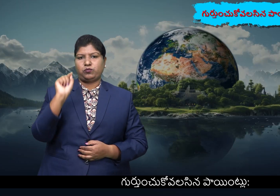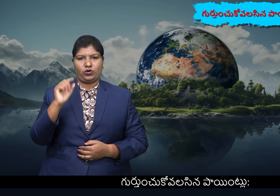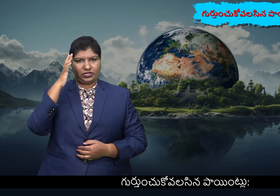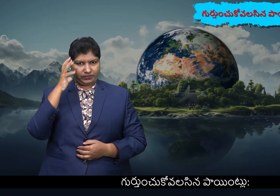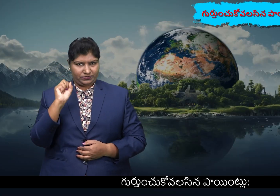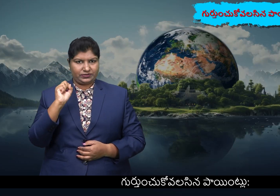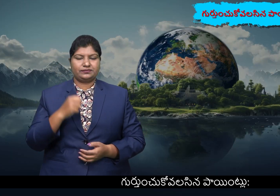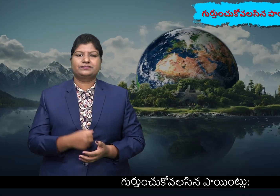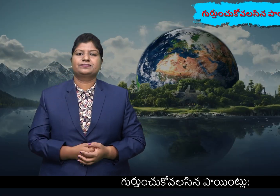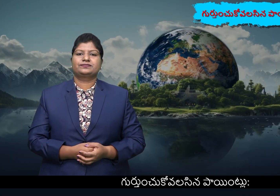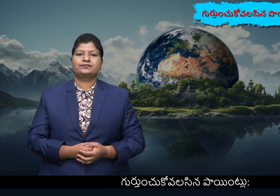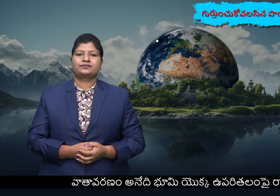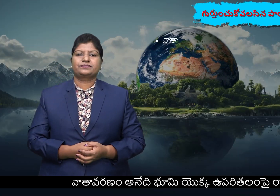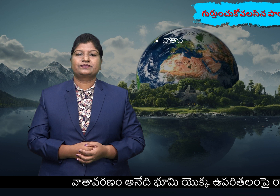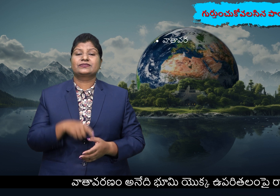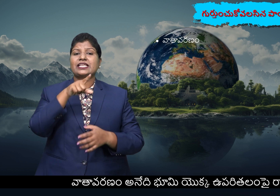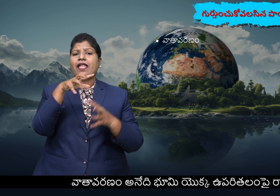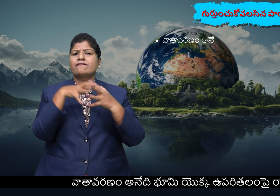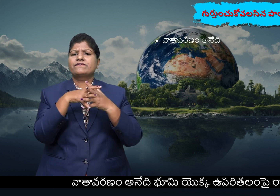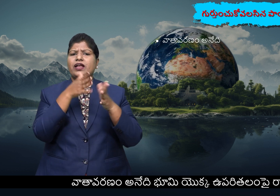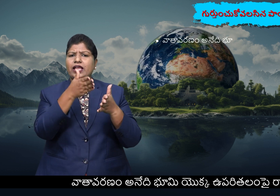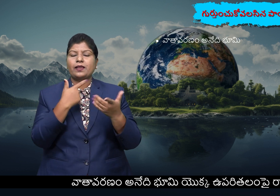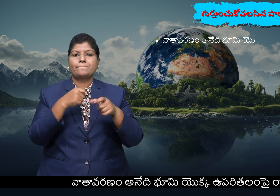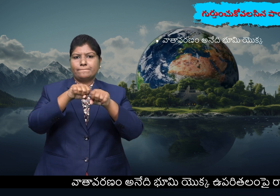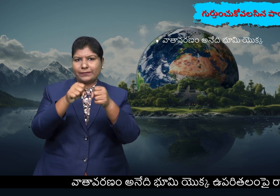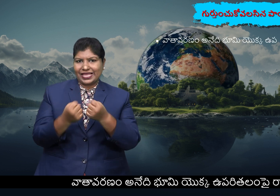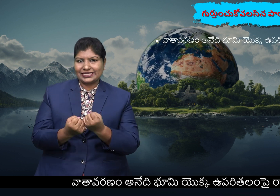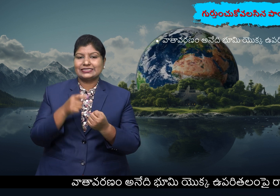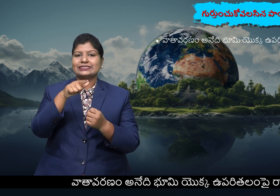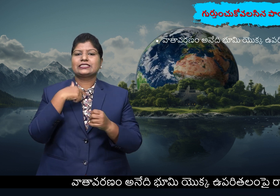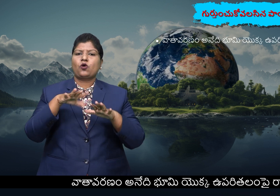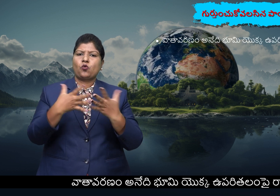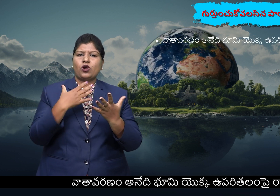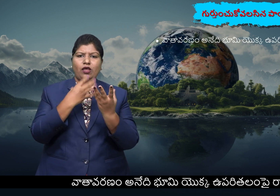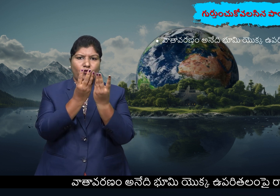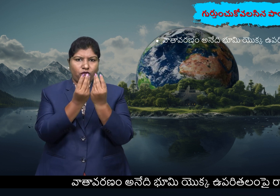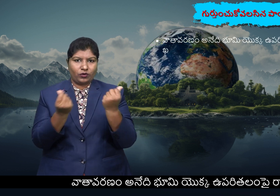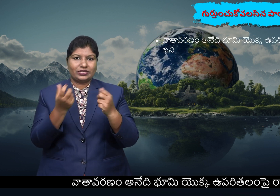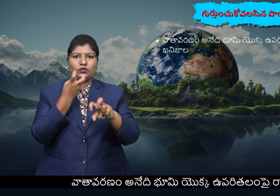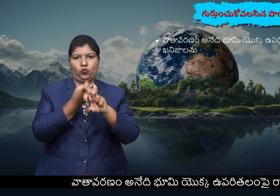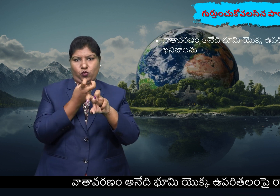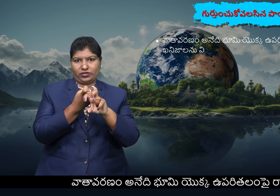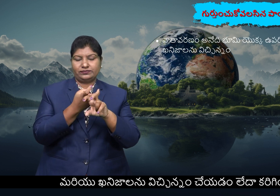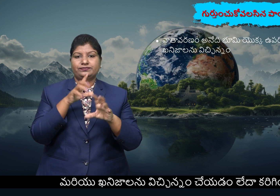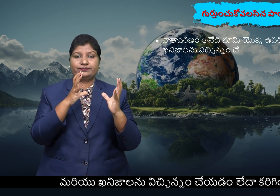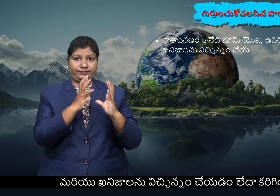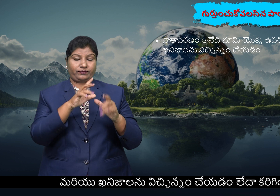గుర్తుంచుకోవలసిన పాయింట్లు: వాతావరణం అనేది భూమి యొక్క ఉపరితలంపై రాళ్ళు మరియు